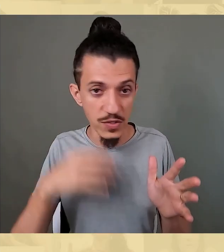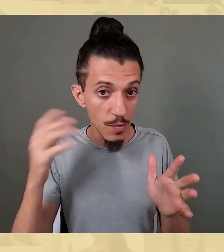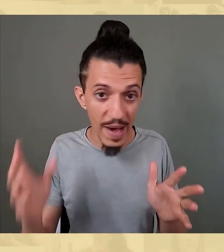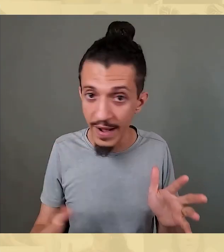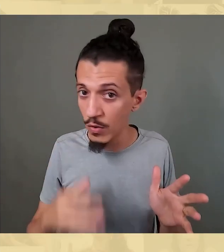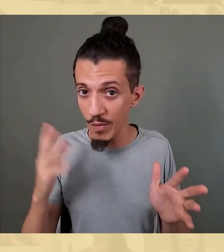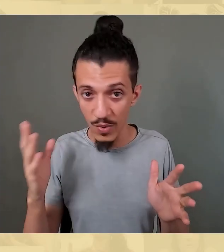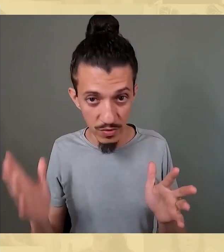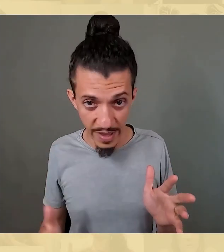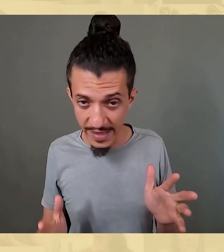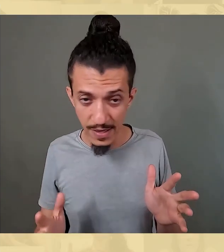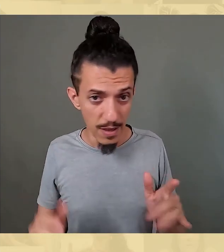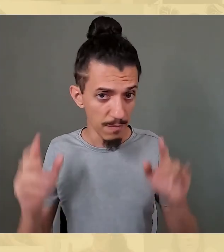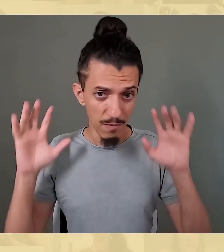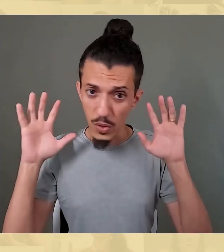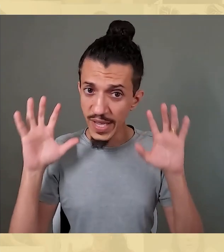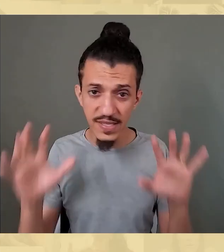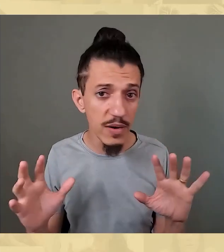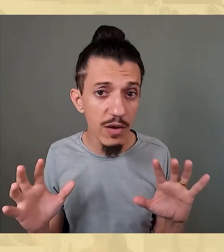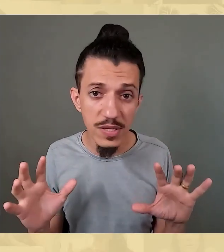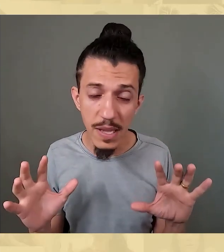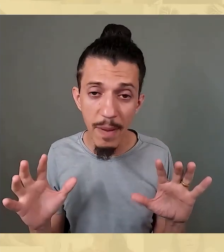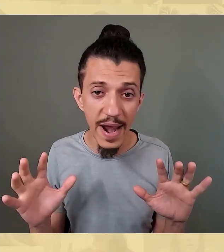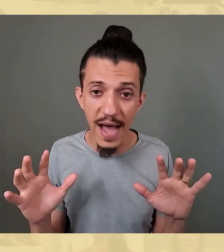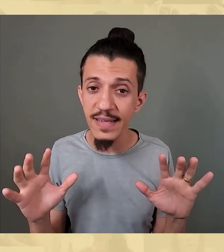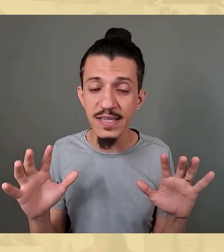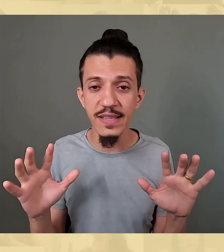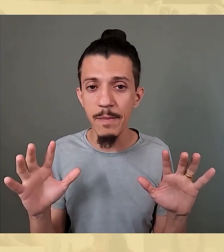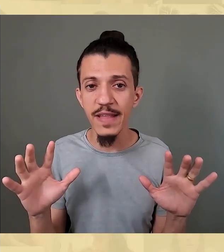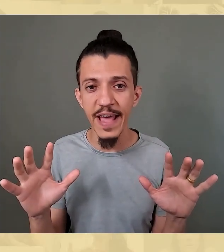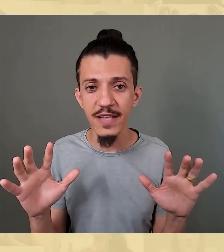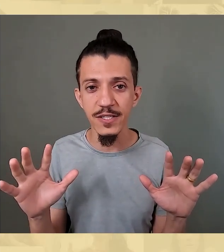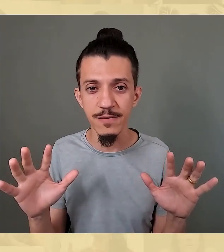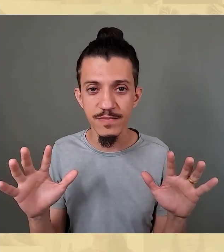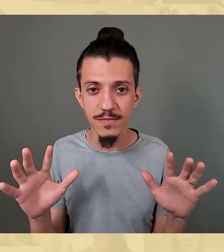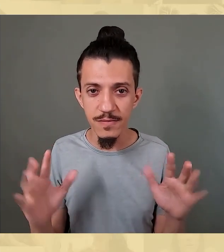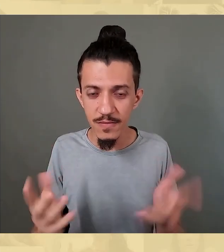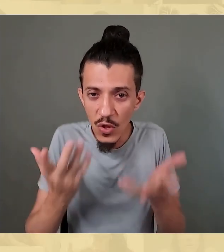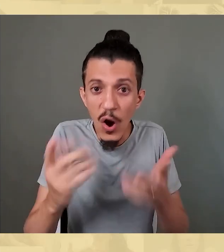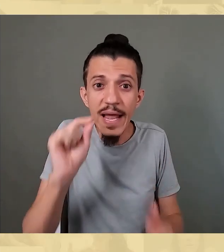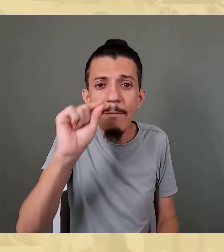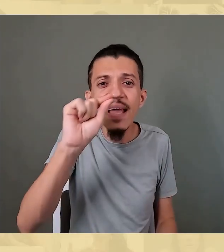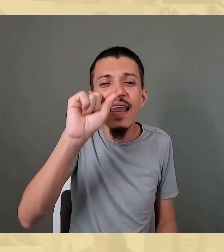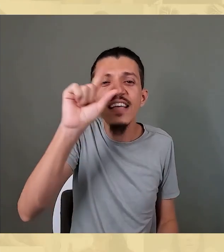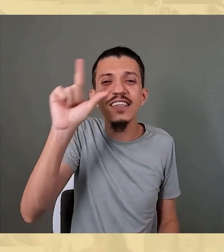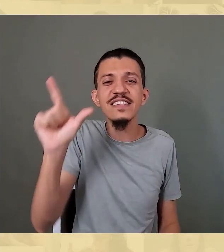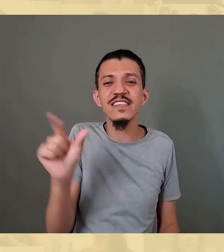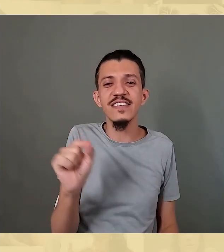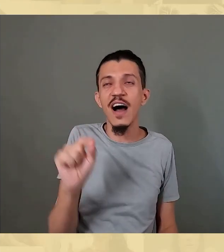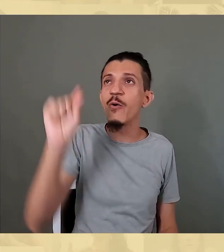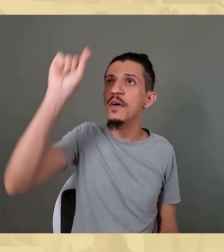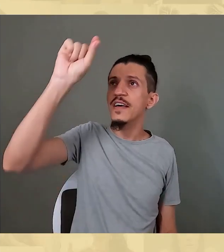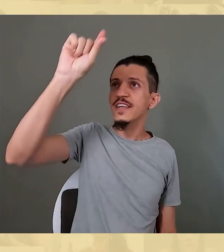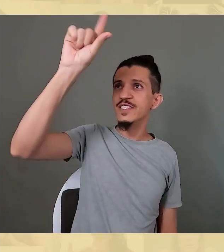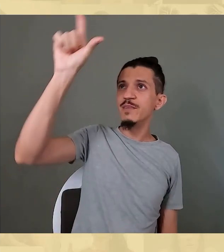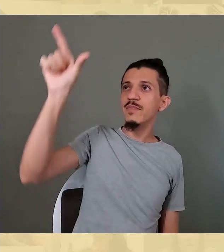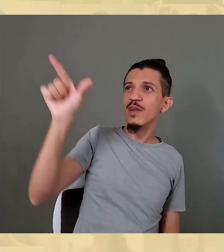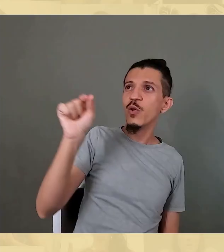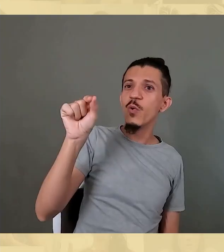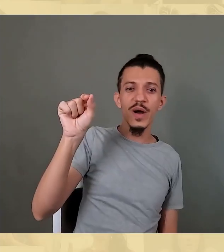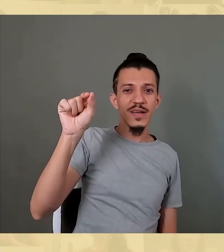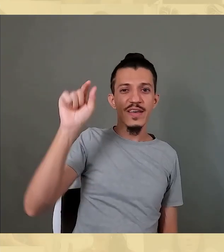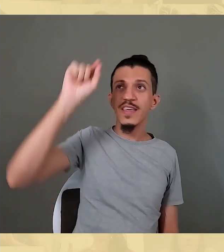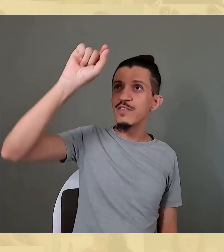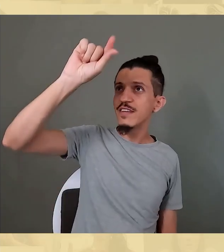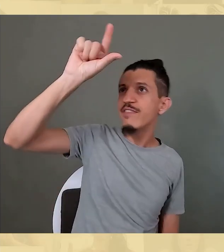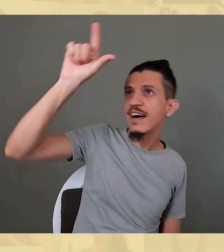firulas comparando com o português, porque são línguas separadas e independentes. Olha a beleza desse sinal de